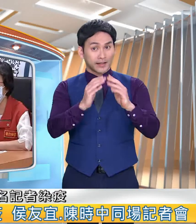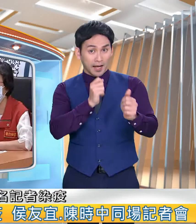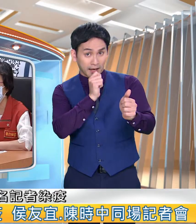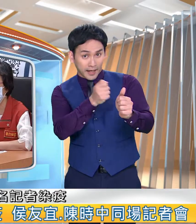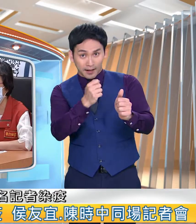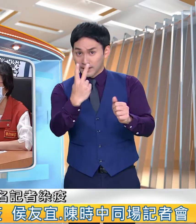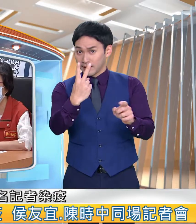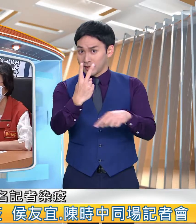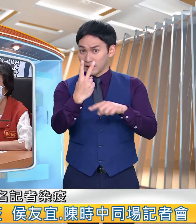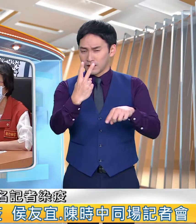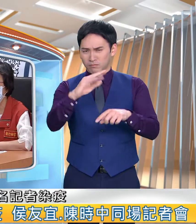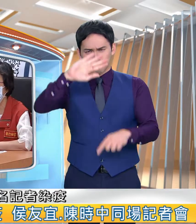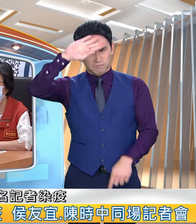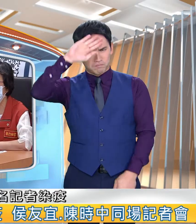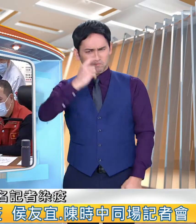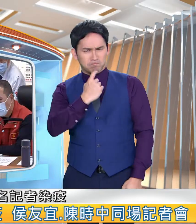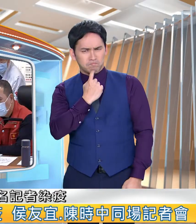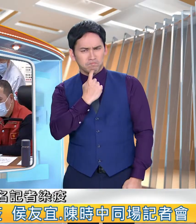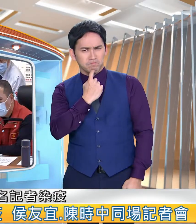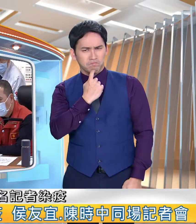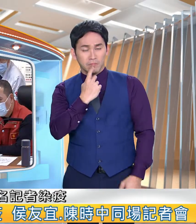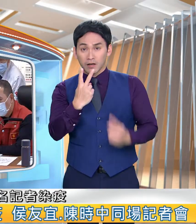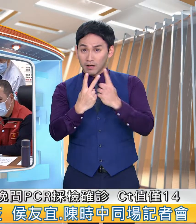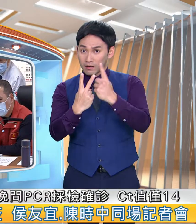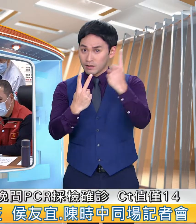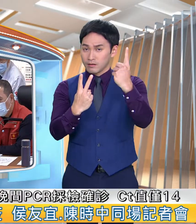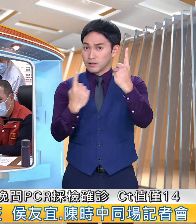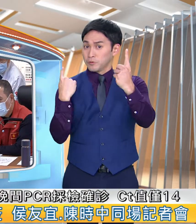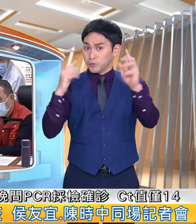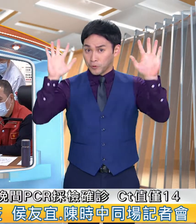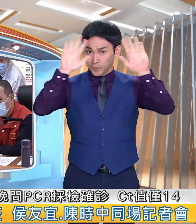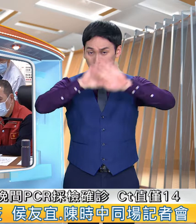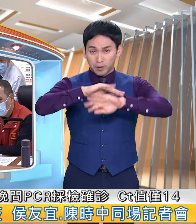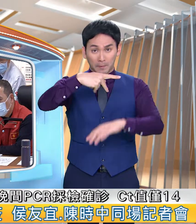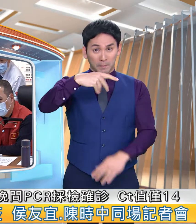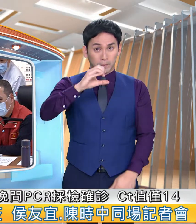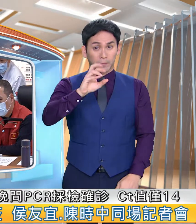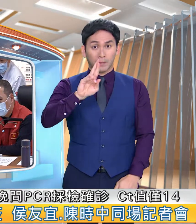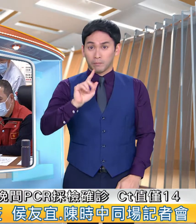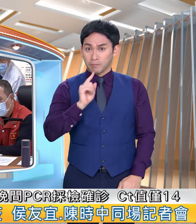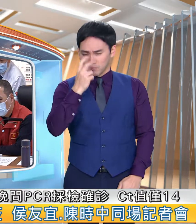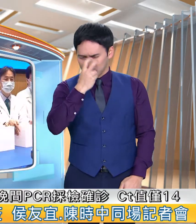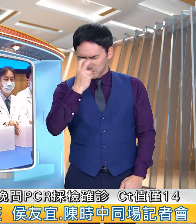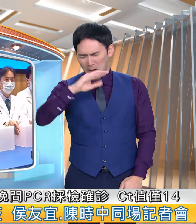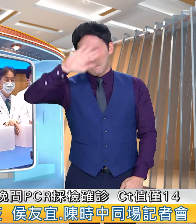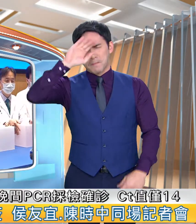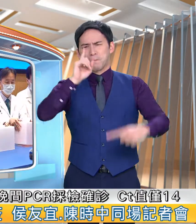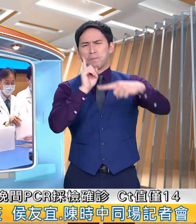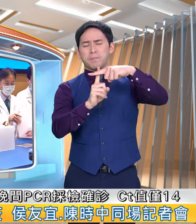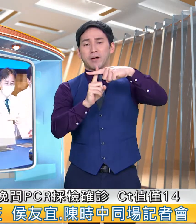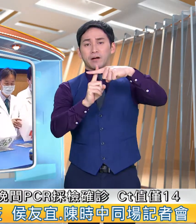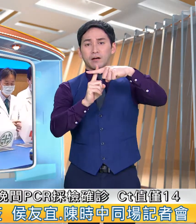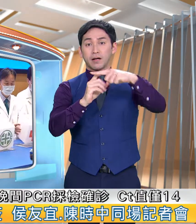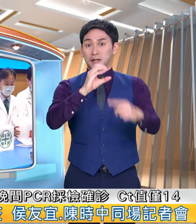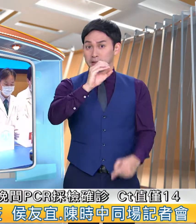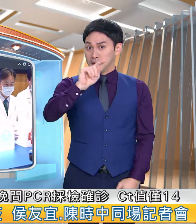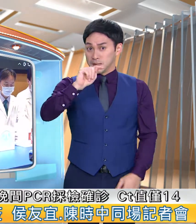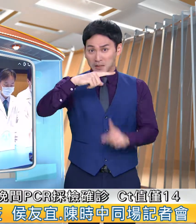新北市传出两名记者染疫，其中一位昨天晚间 PCR 采检确诊